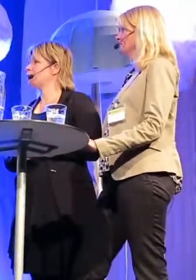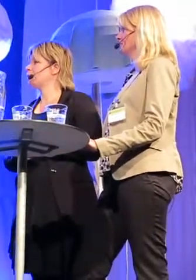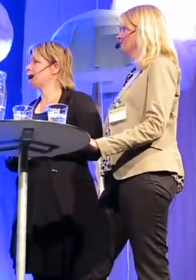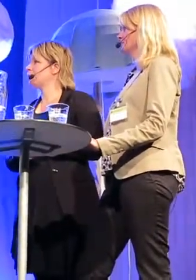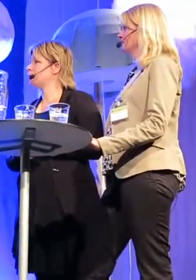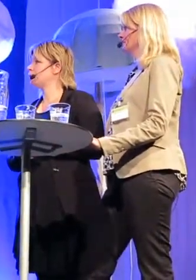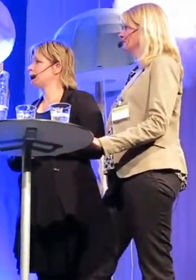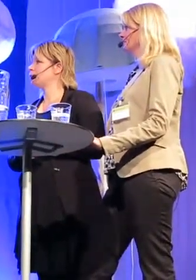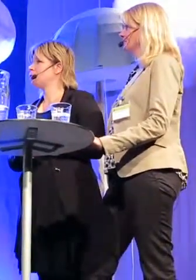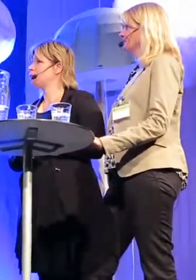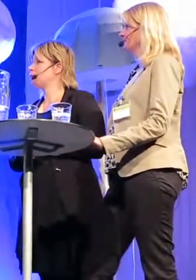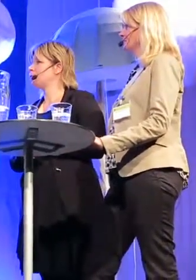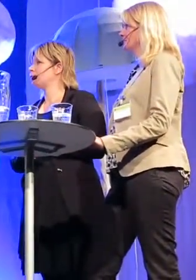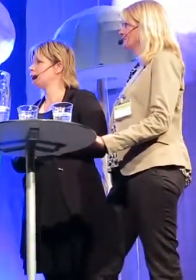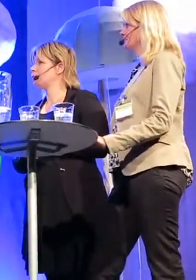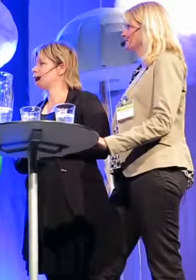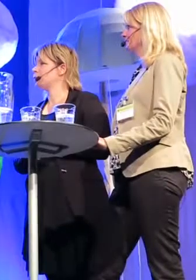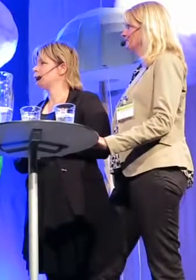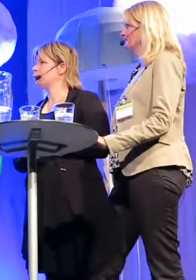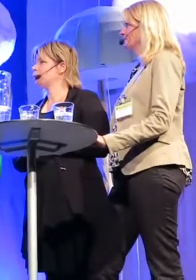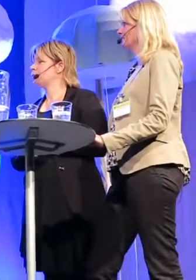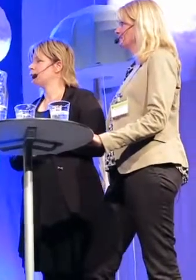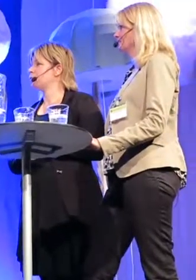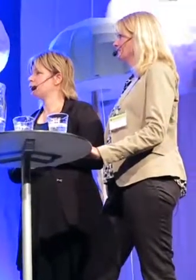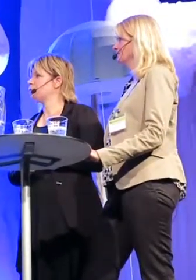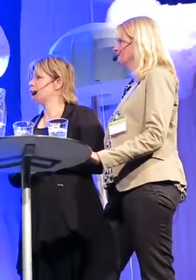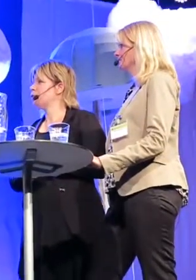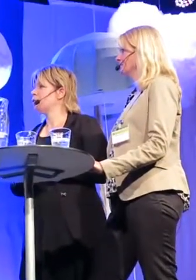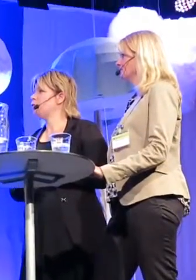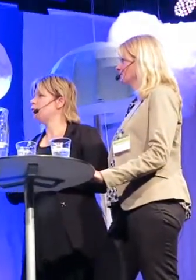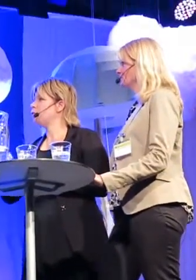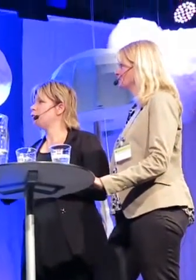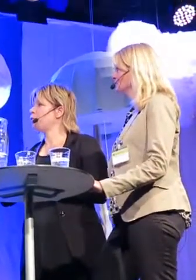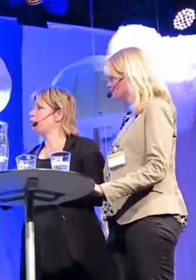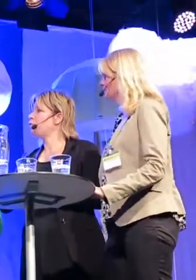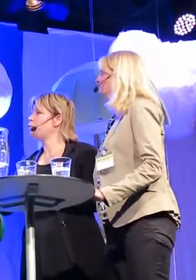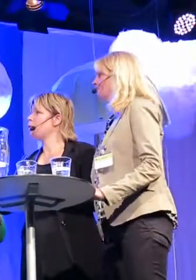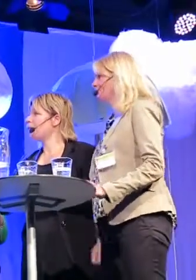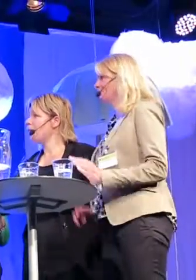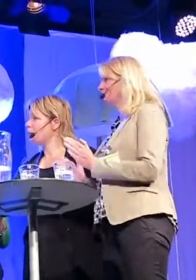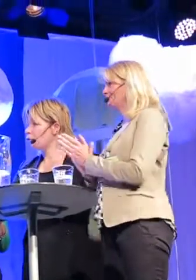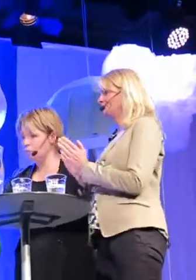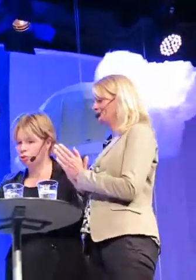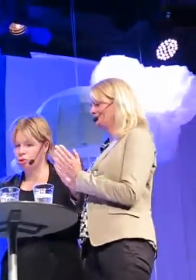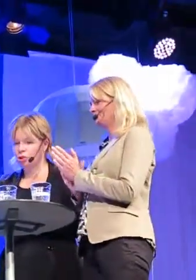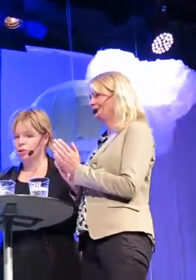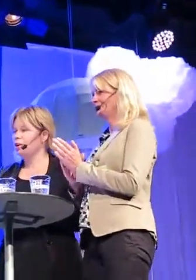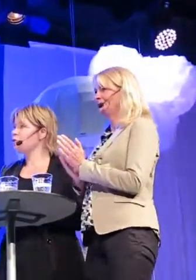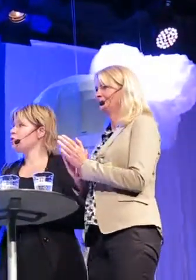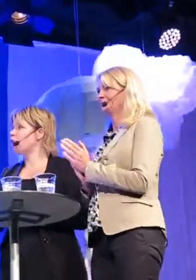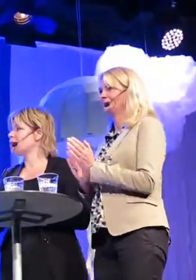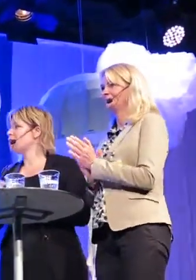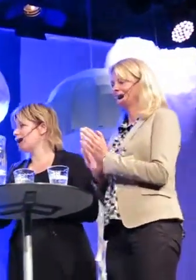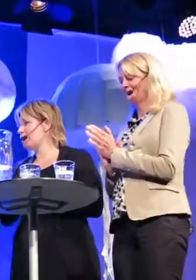liksom, säga okej, hur många vd som går med på ett upprop här inför Paris. Skitbra!